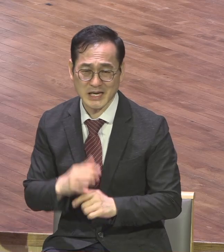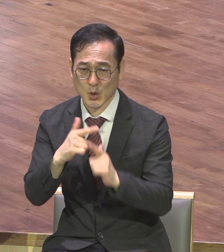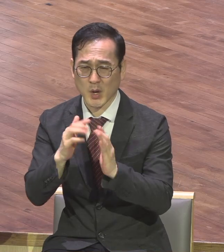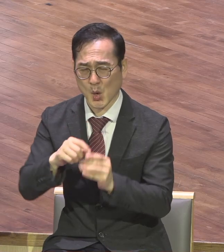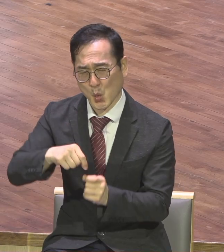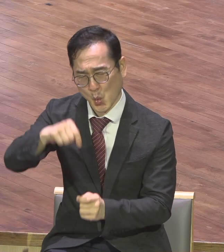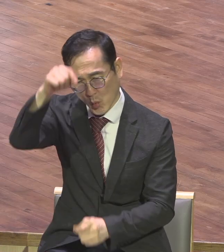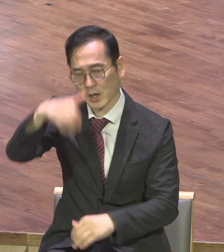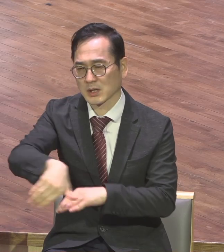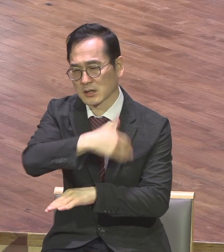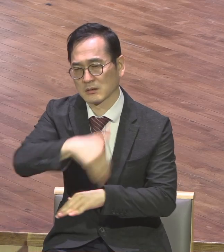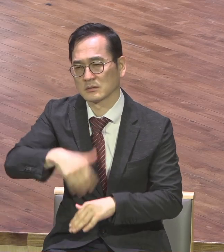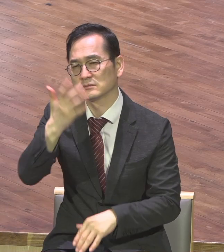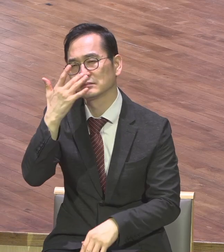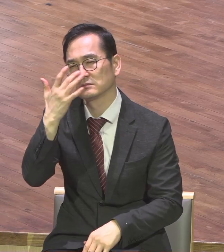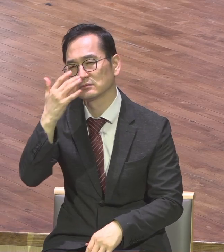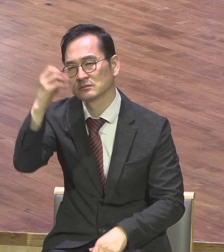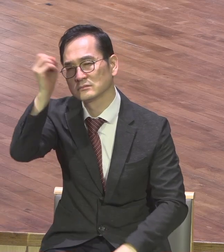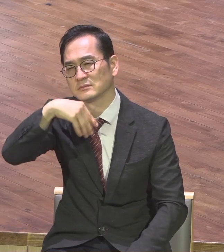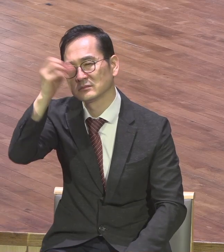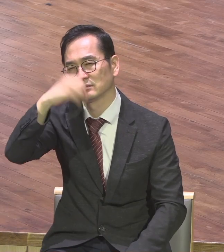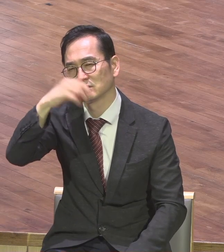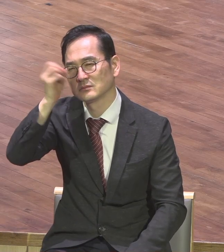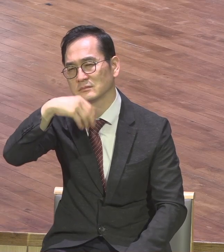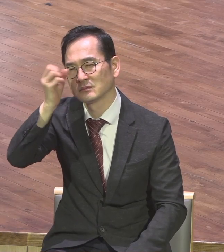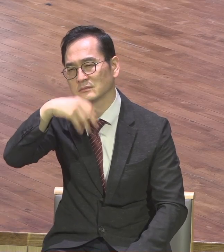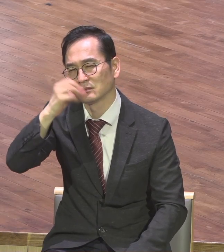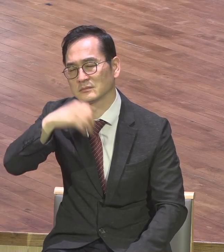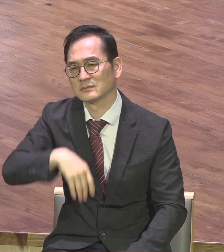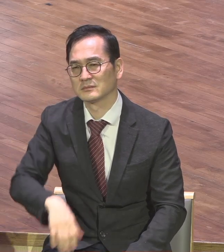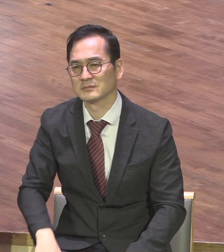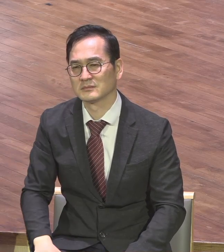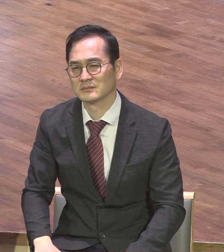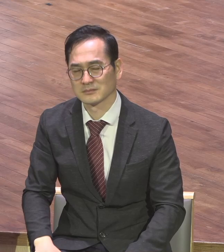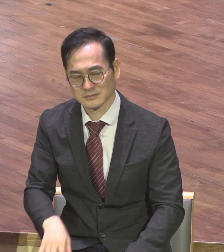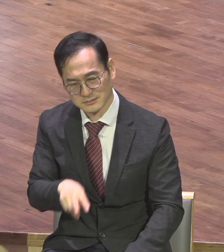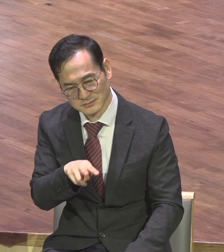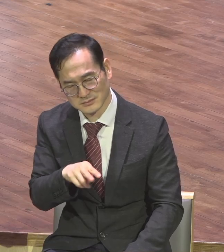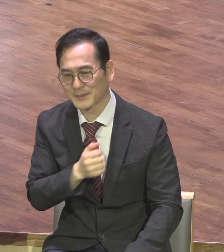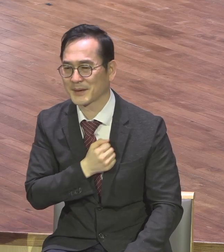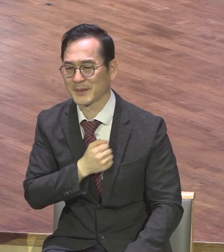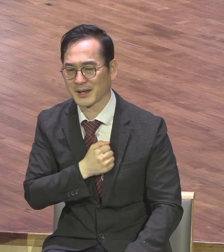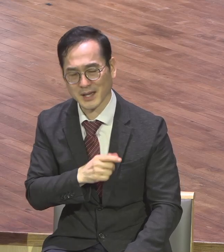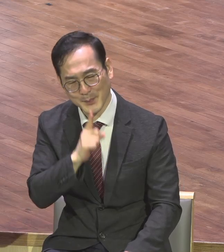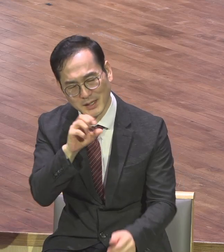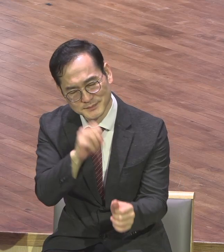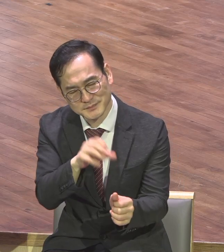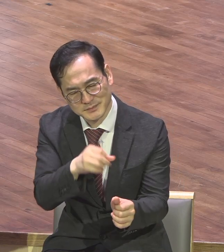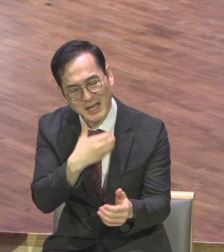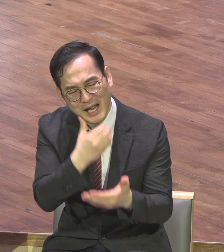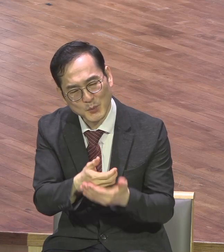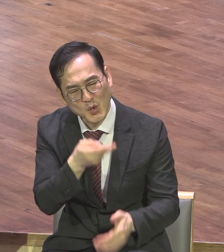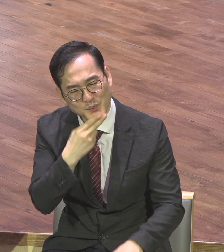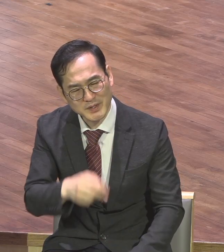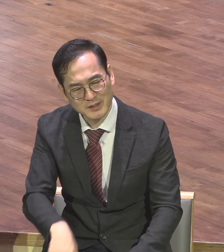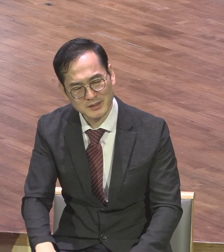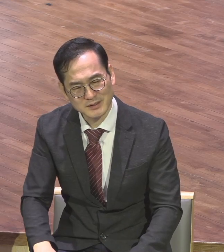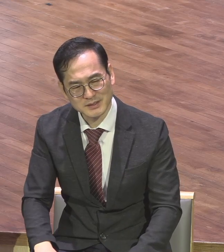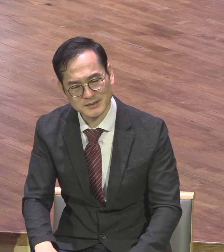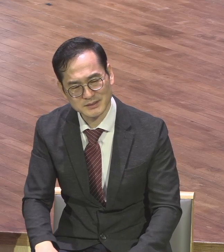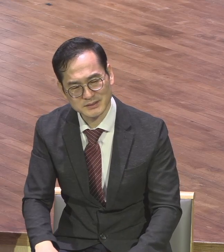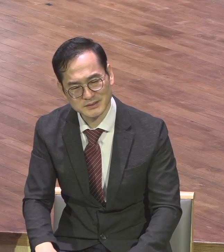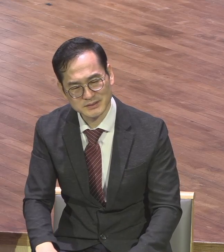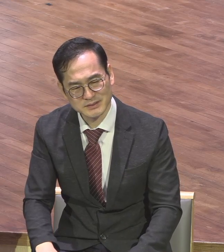다녔는데 미지근해가 미리 또 미지덥덥한 사람, 무슨 말해도 감동도 없는 사람, 밥맛이야 진짜.